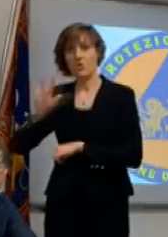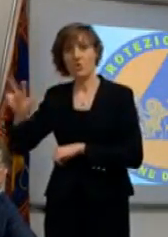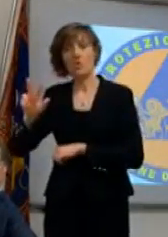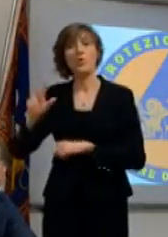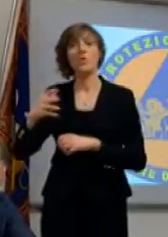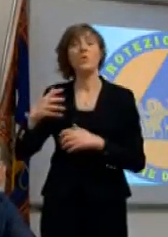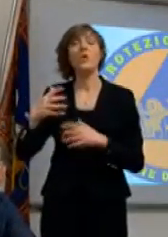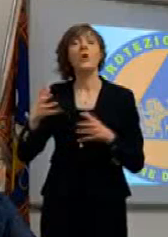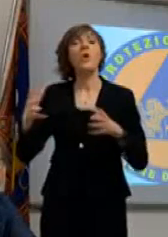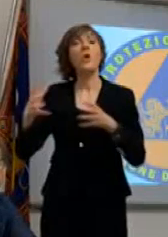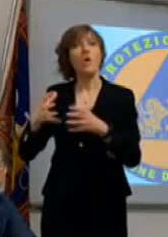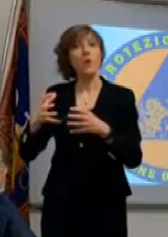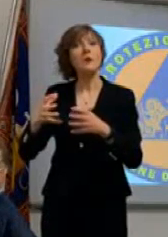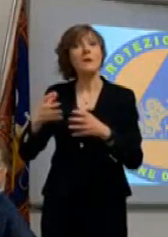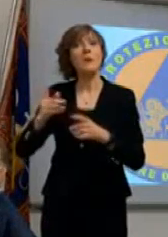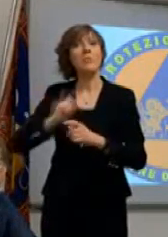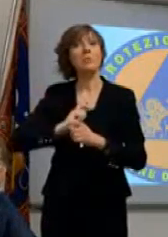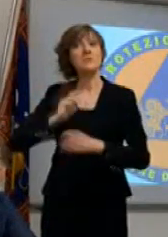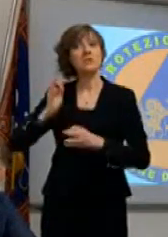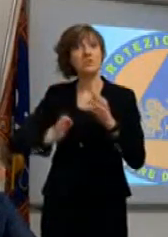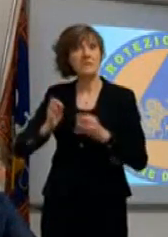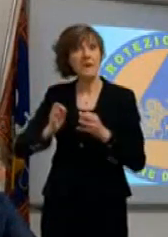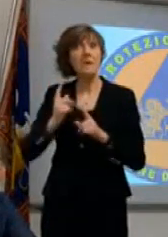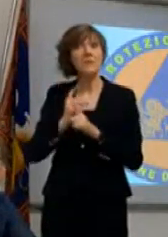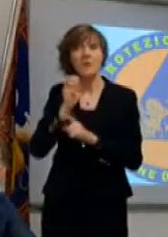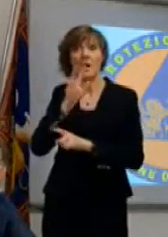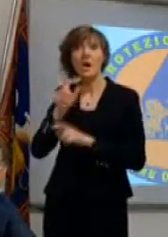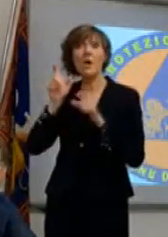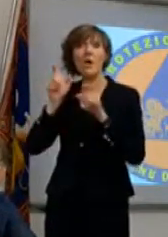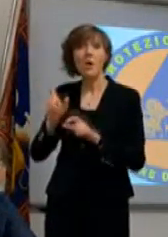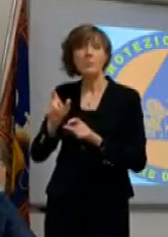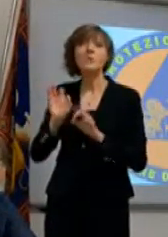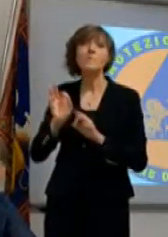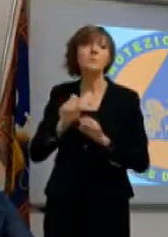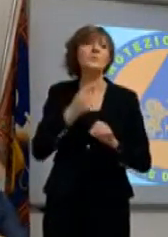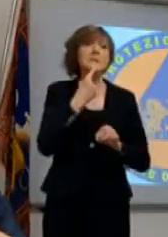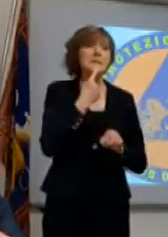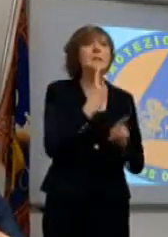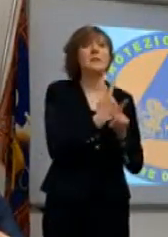polizia giudiziaria dell'elenco dei nominativi dei soggetti obbligati all'isolamento,